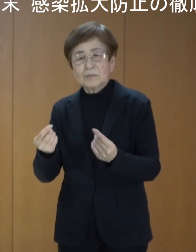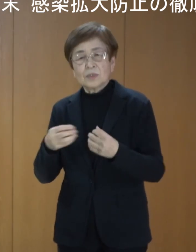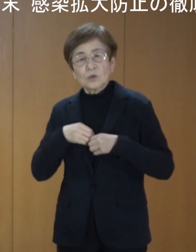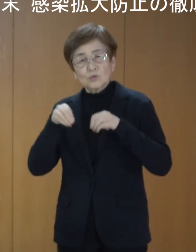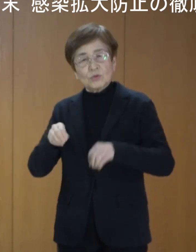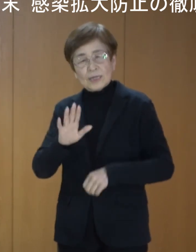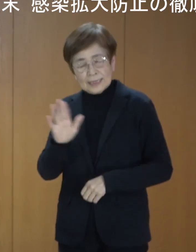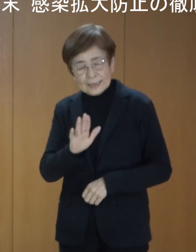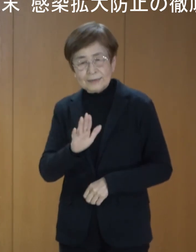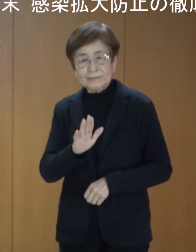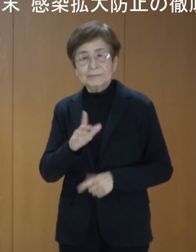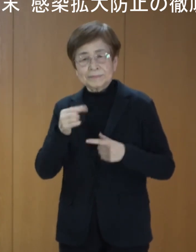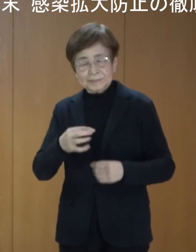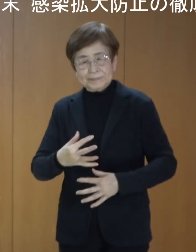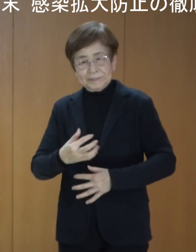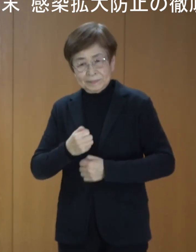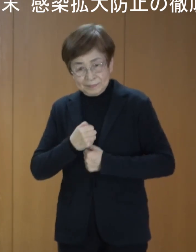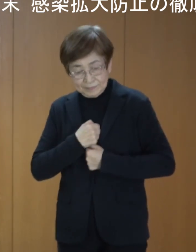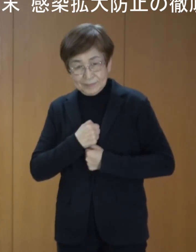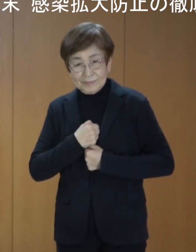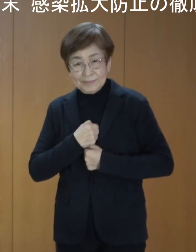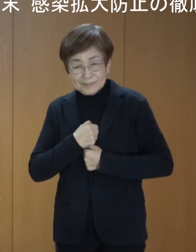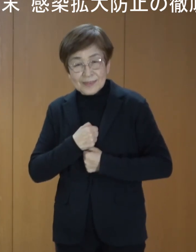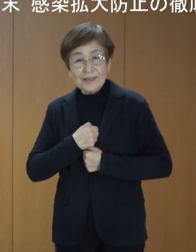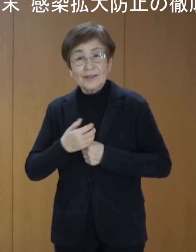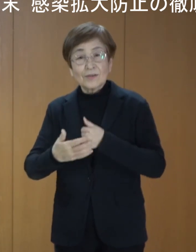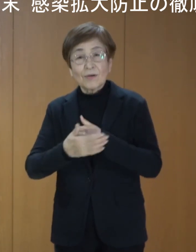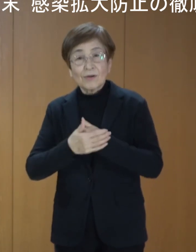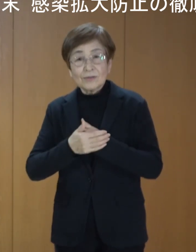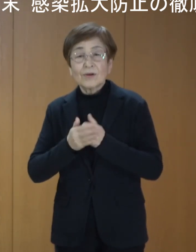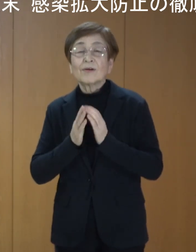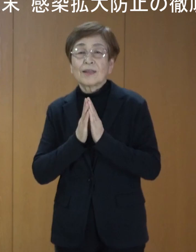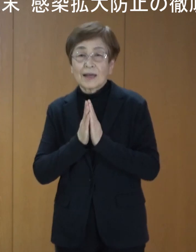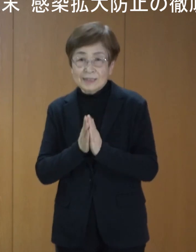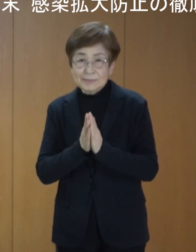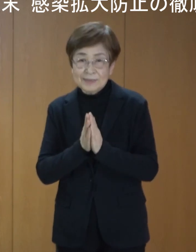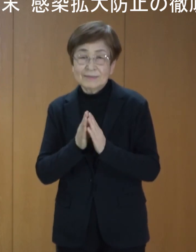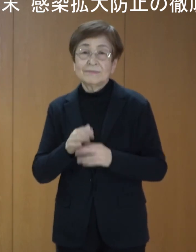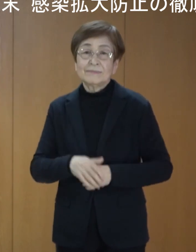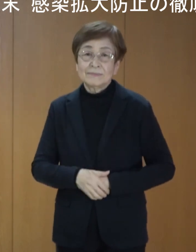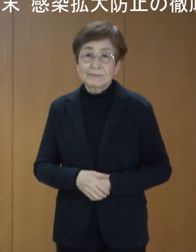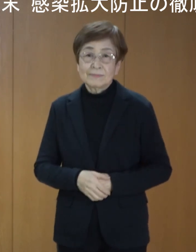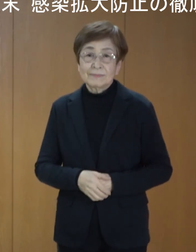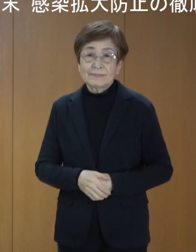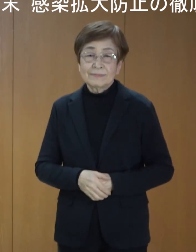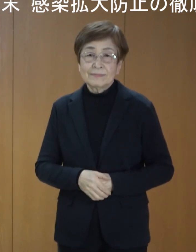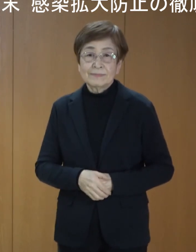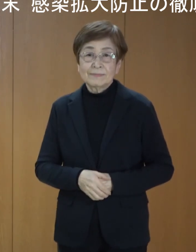ということを基本にご協力をいただくようお願いいたします。